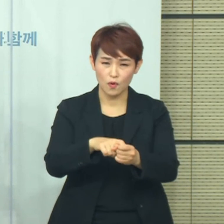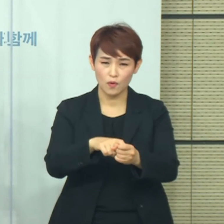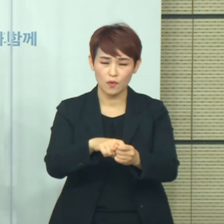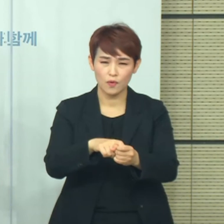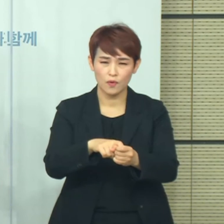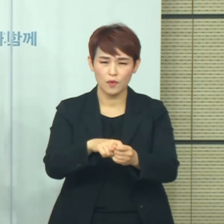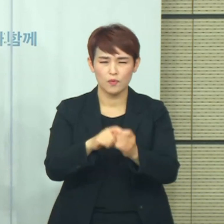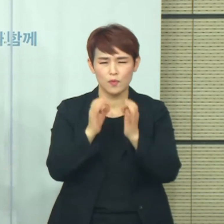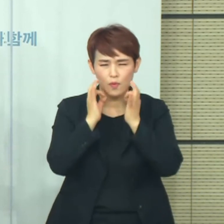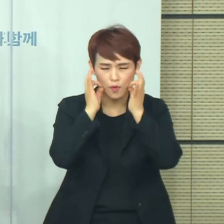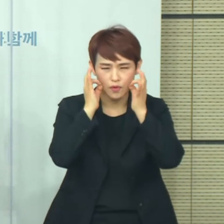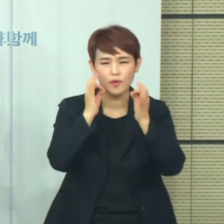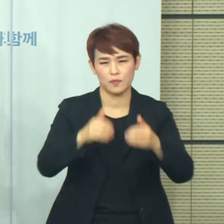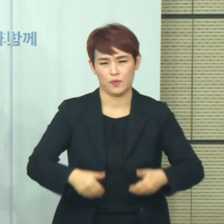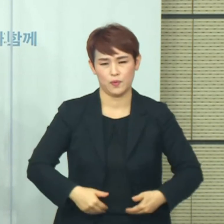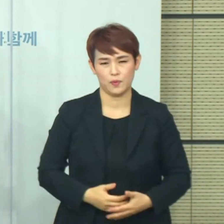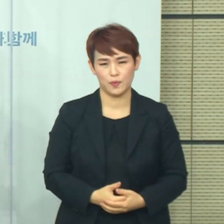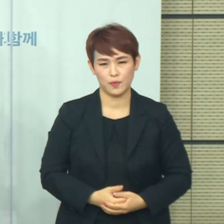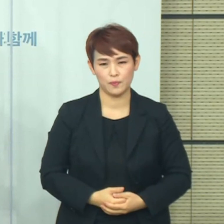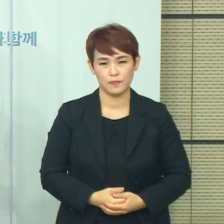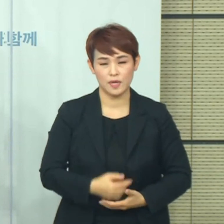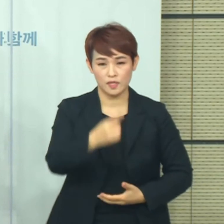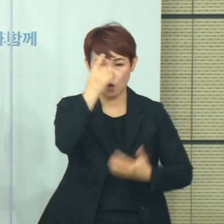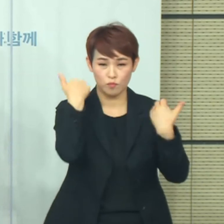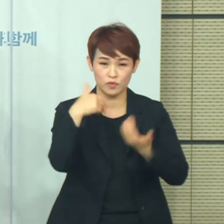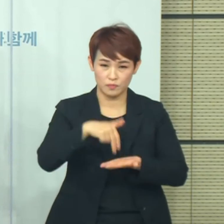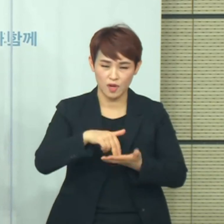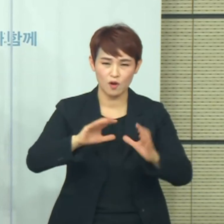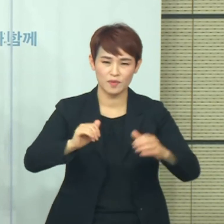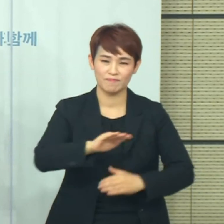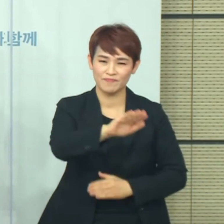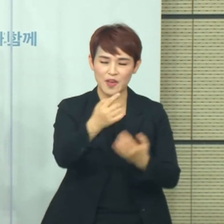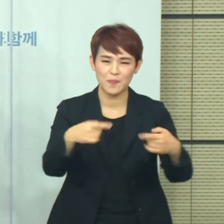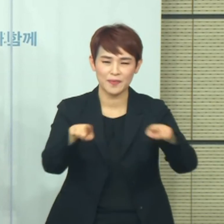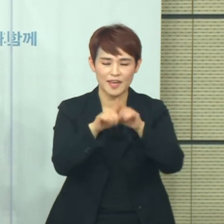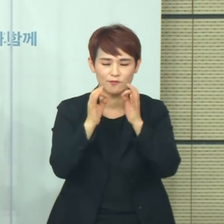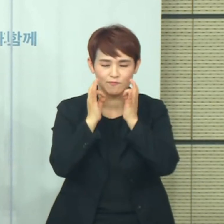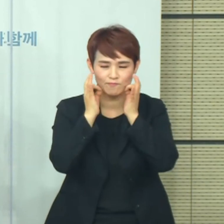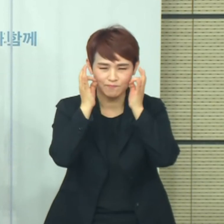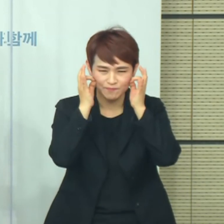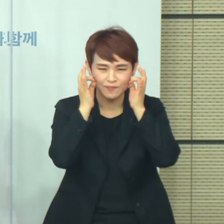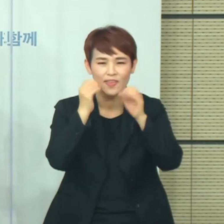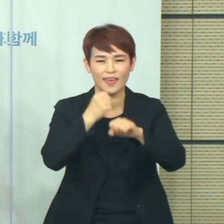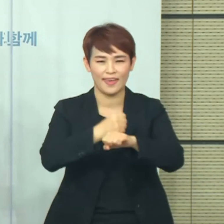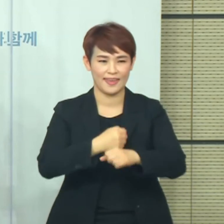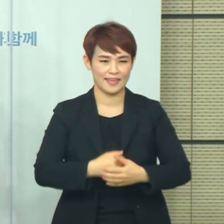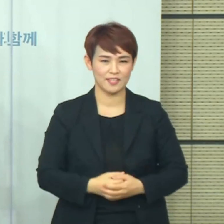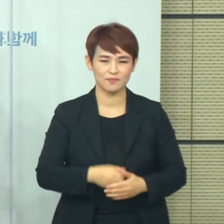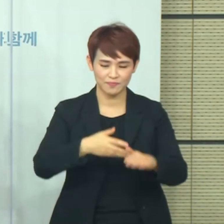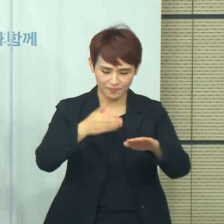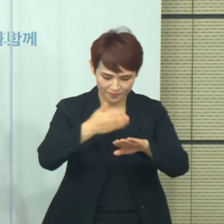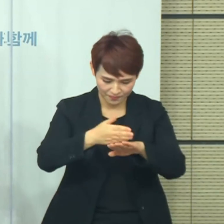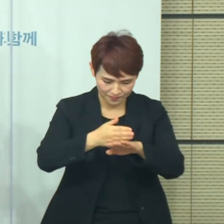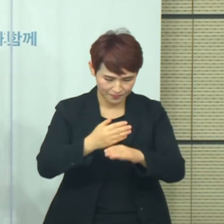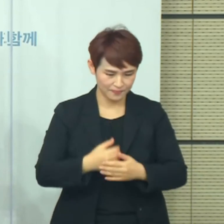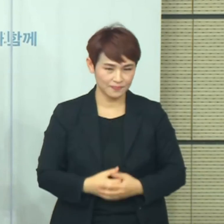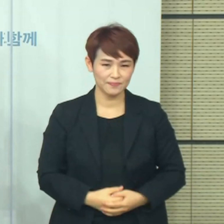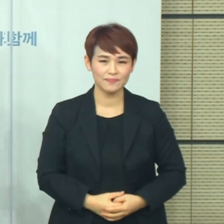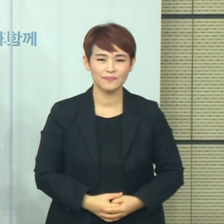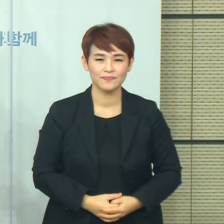앞당길 수가 있습니다. 정부도 국민 여러분과 함께 최선의 노력을 기울이겠습니다. 감사합니다.